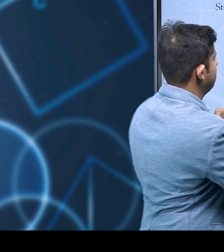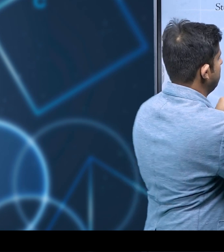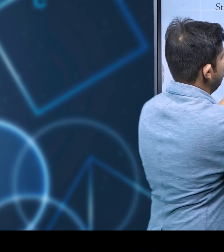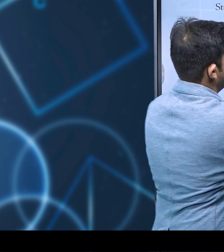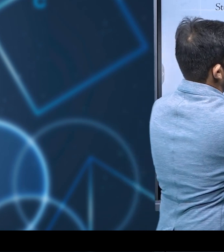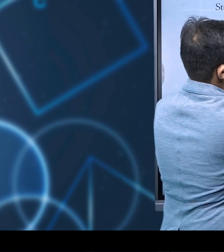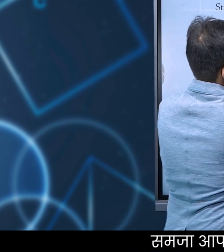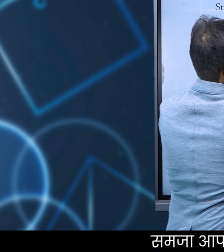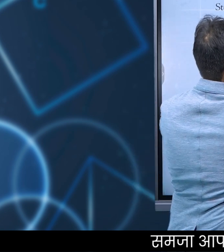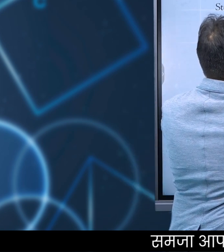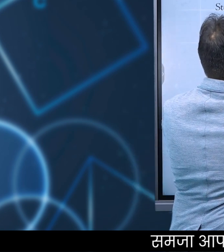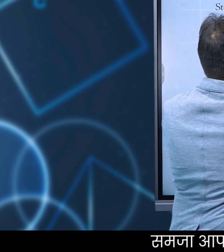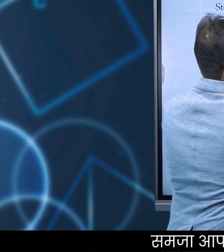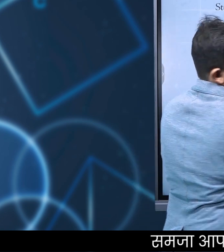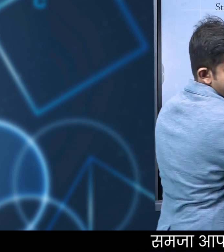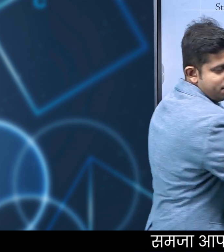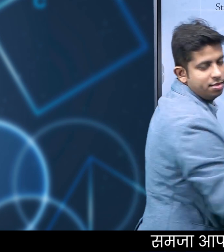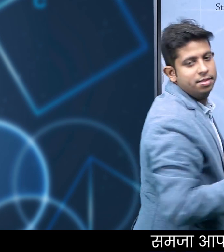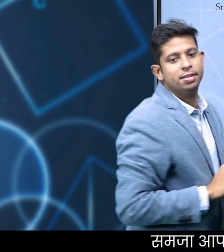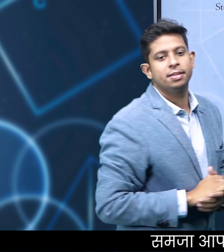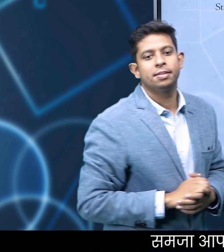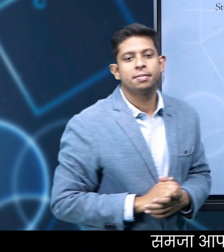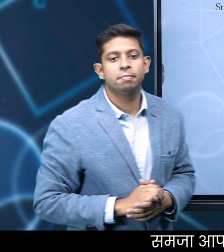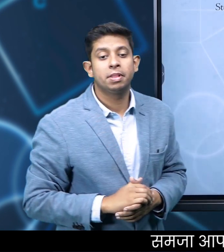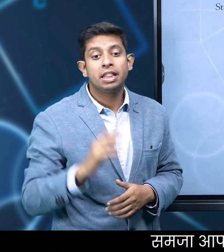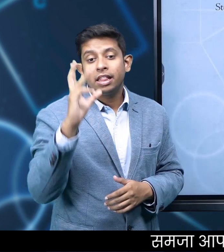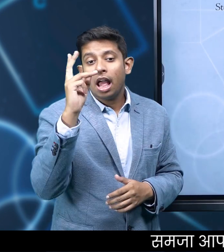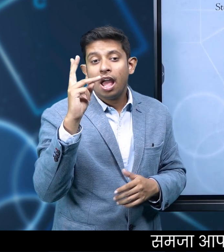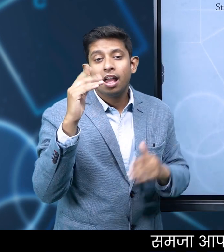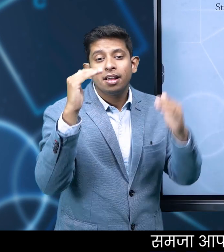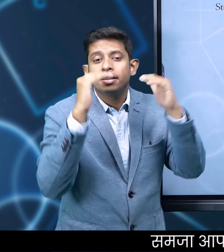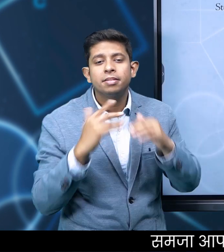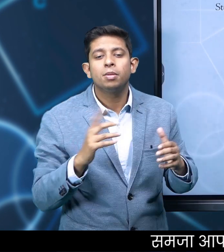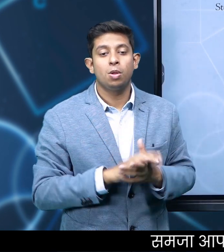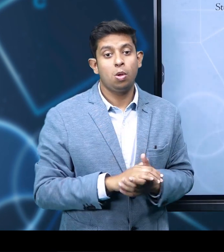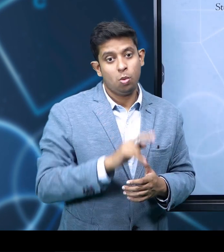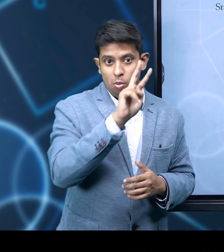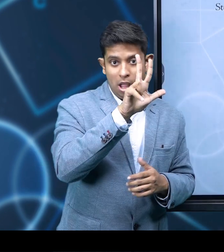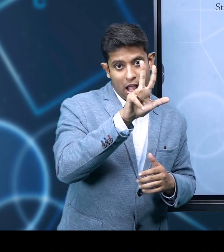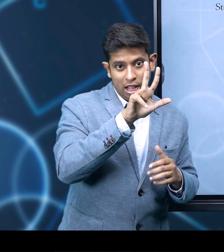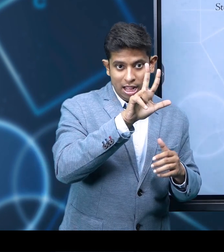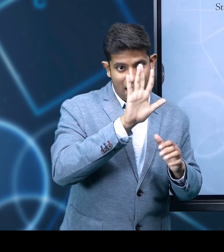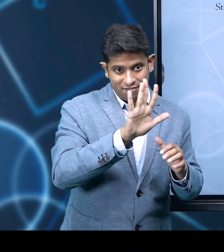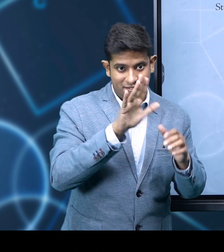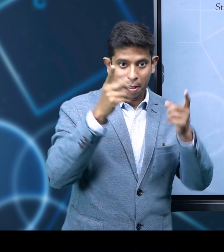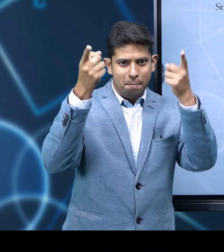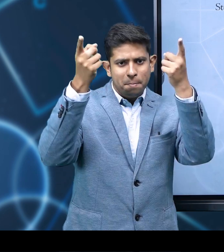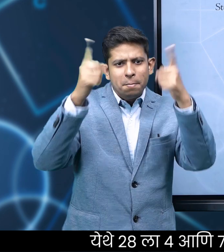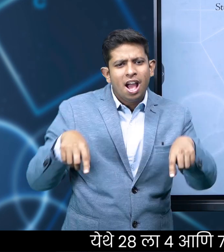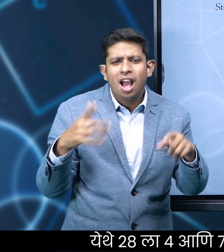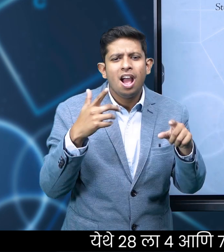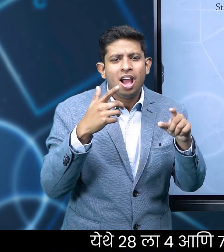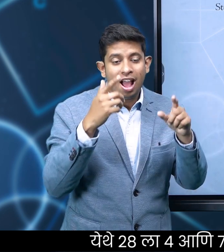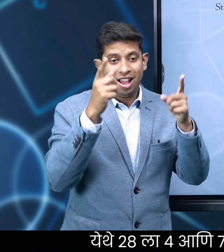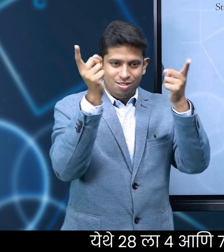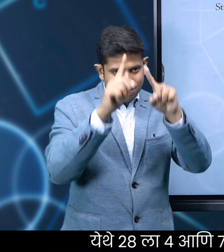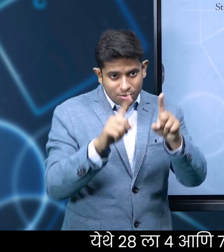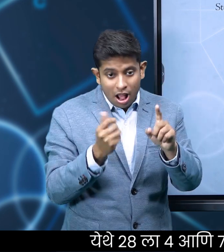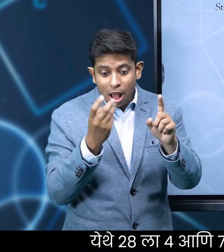चरण 2. समजा आपण 4 आणि 7 संख्या म्हणून घेतो. चरण 3. येथे 28 ला 4